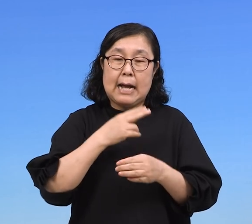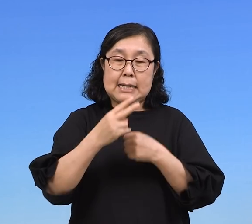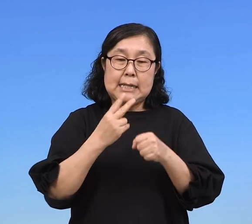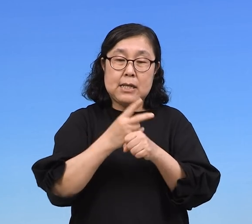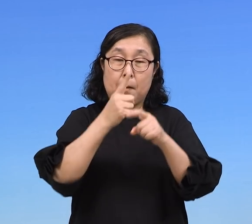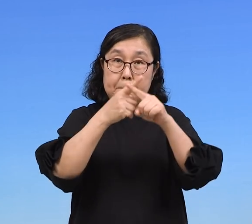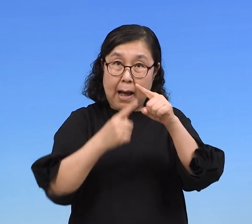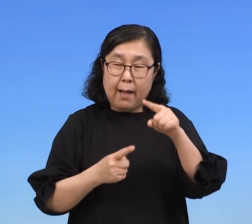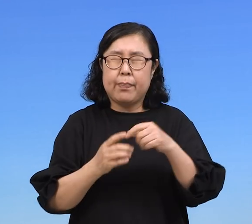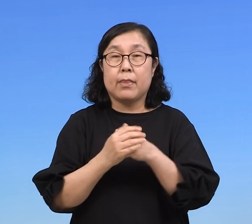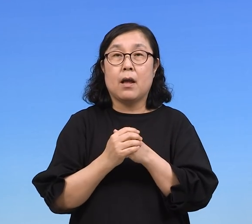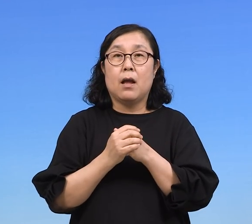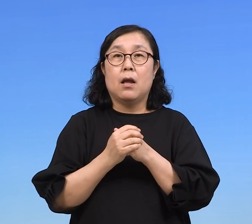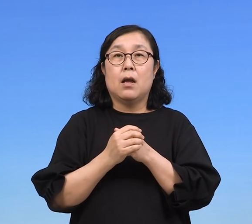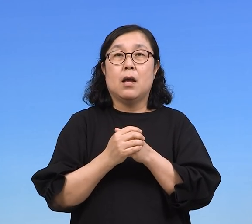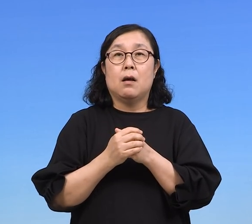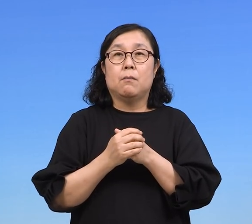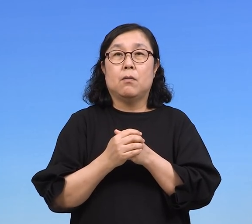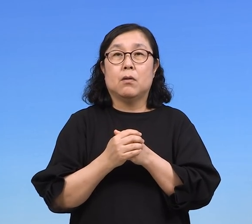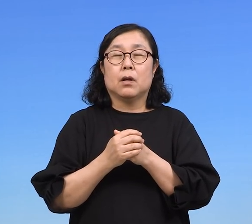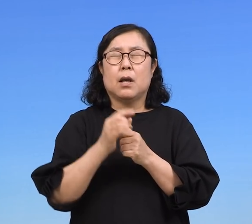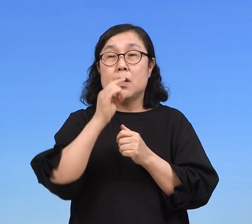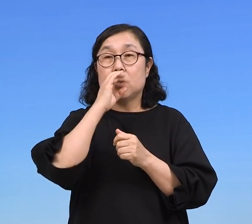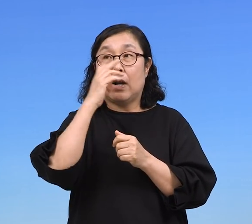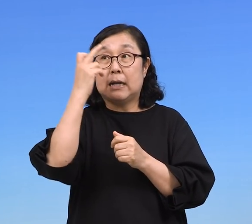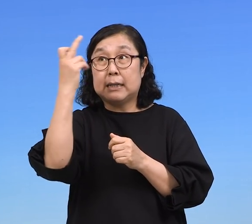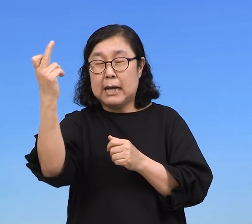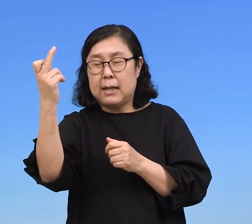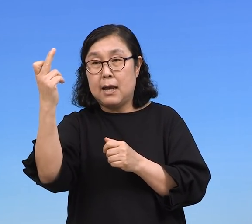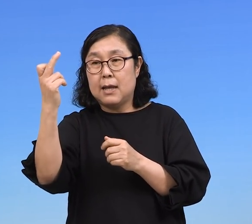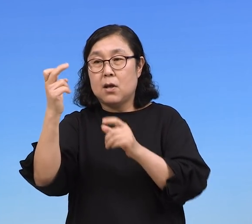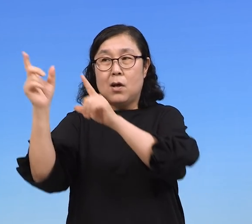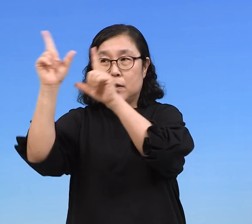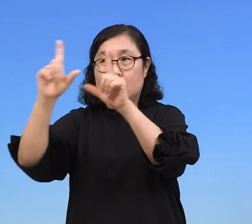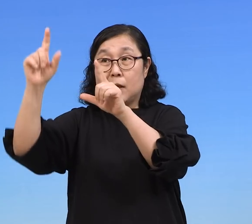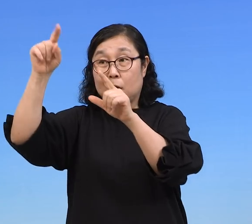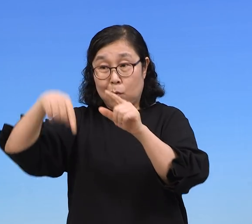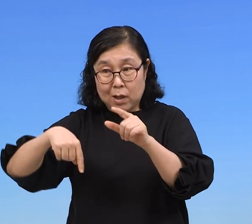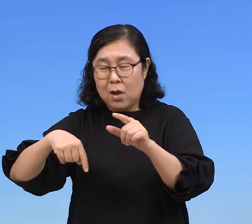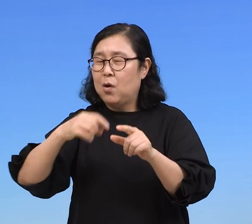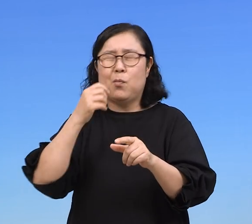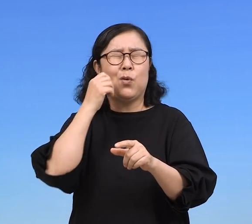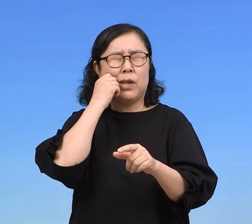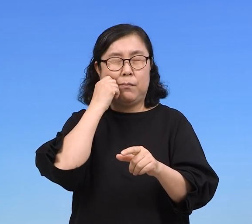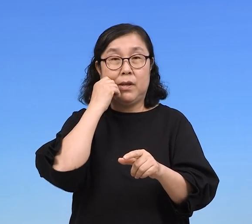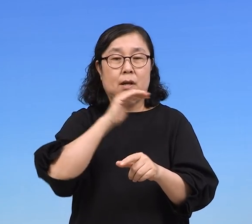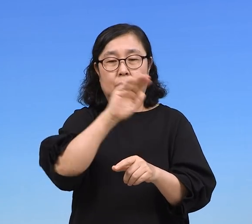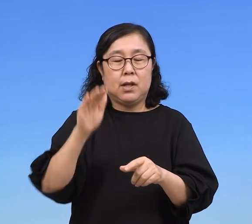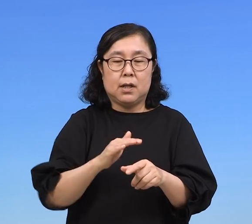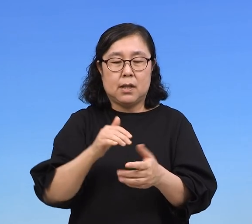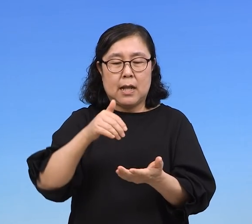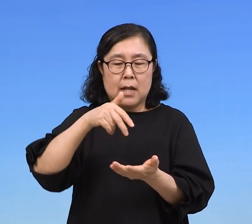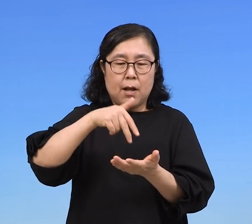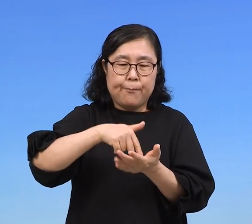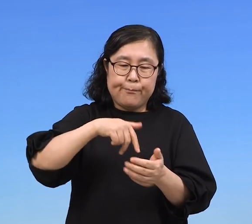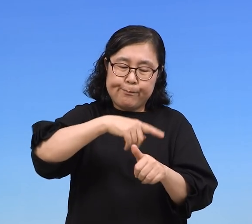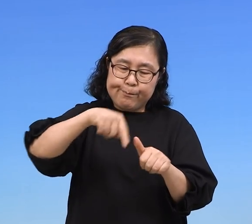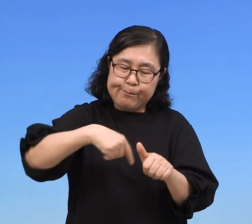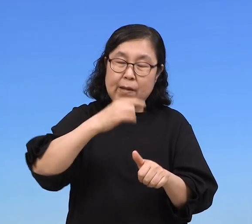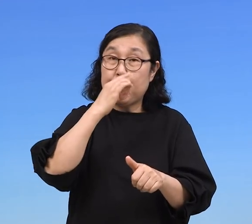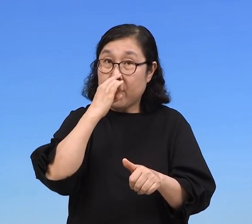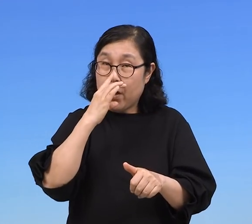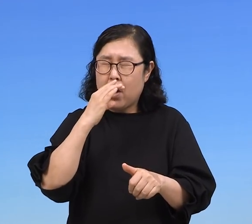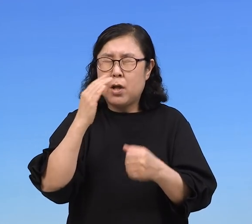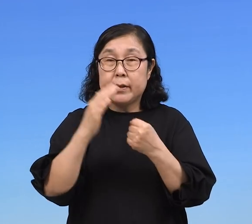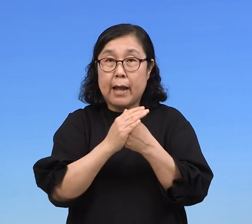한 2년 반 어디 뭐 설악산 오두막 짓고 오겠습니다. 그게 말이 되는 소리냐고, 못하는 거거든요, 우리는.